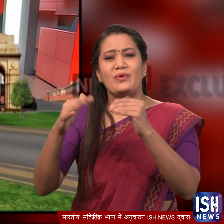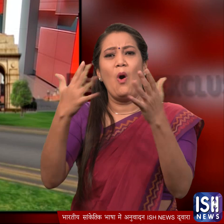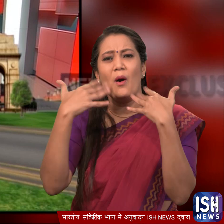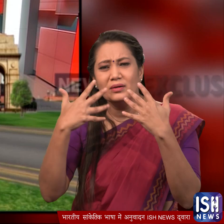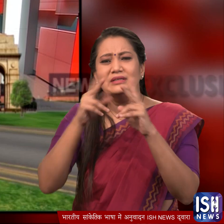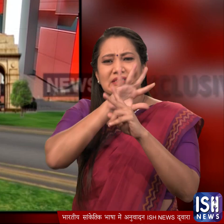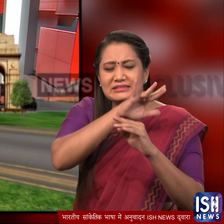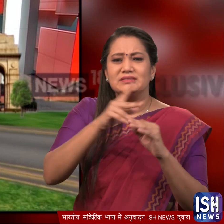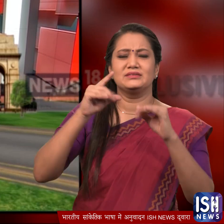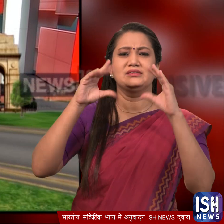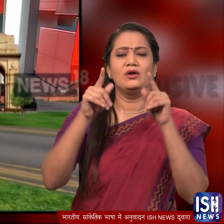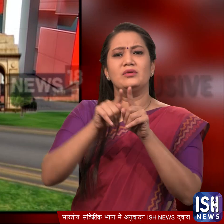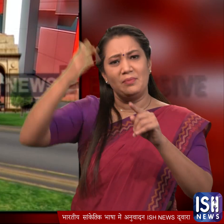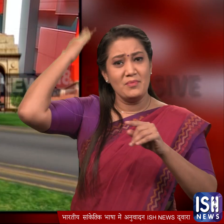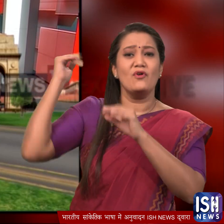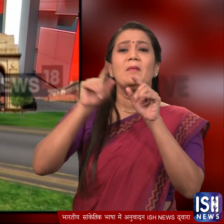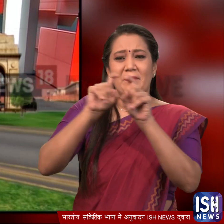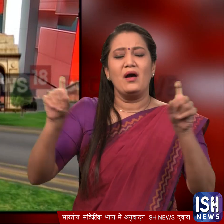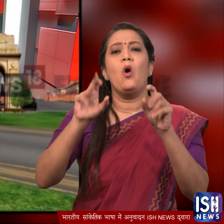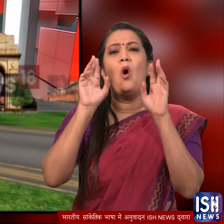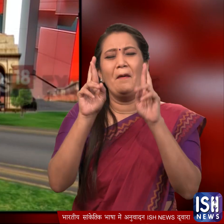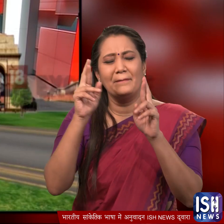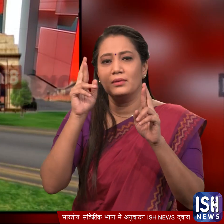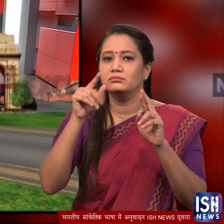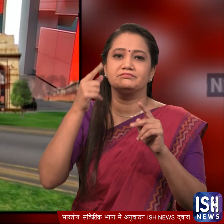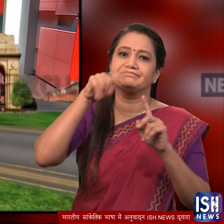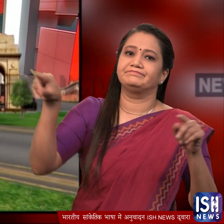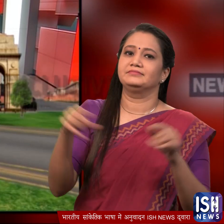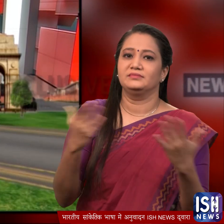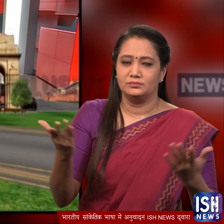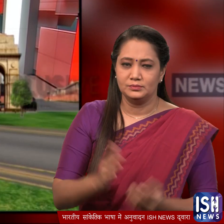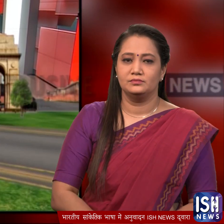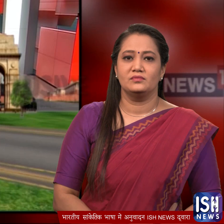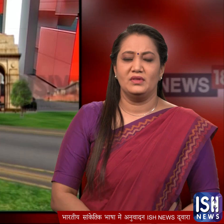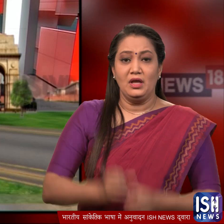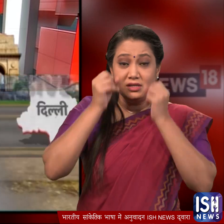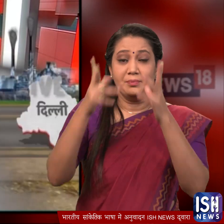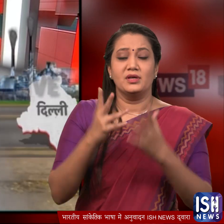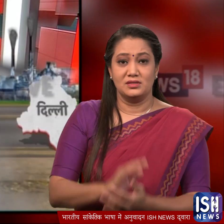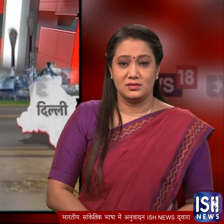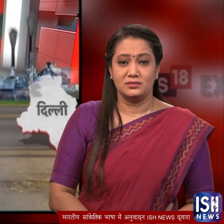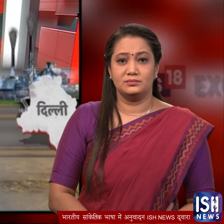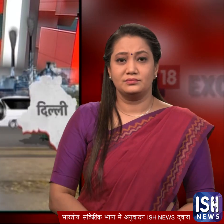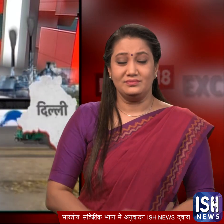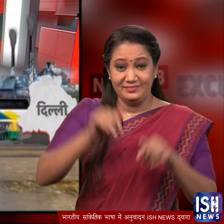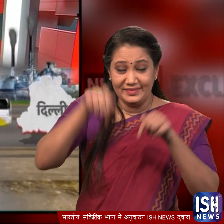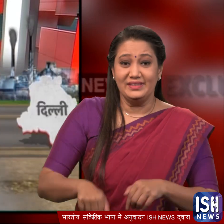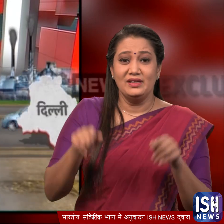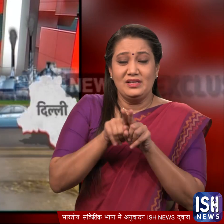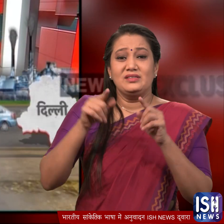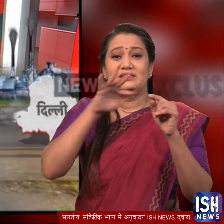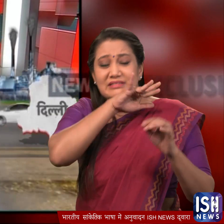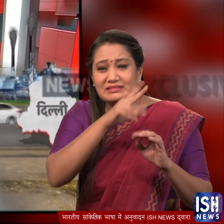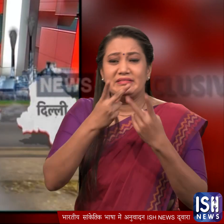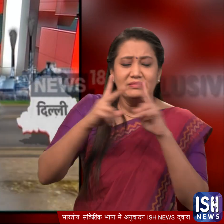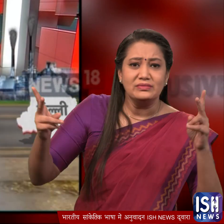हवा पहले के मुकाबले काफी साफ रहेगी, लेकिन यह अंदाजा गलत साबित हुआ। हैरान करने वाली बात यह सामने आई कि इस बार के